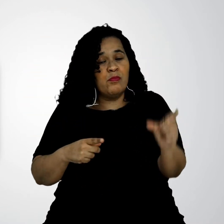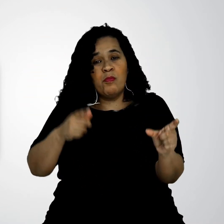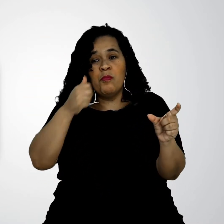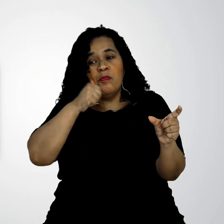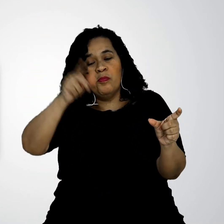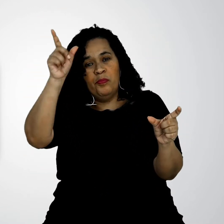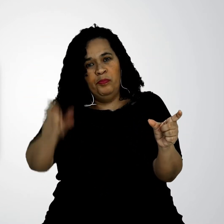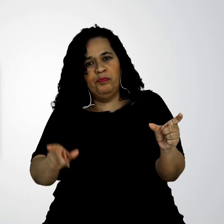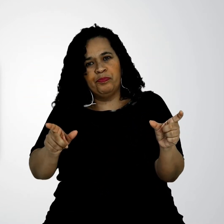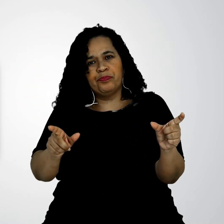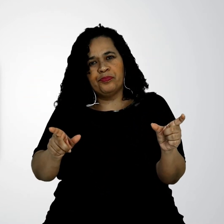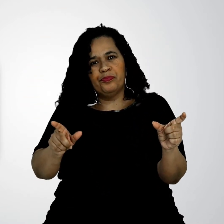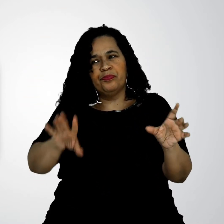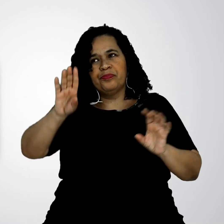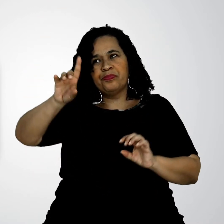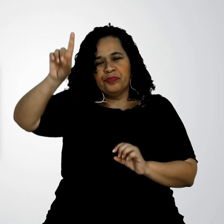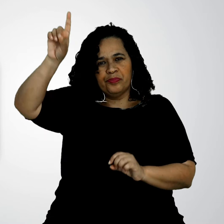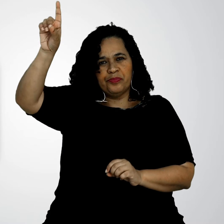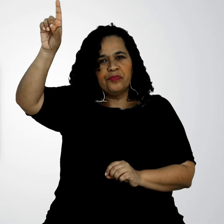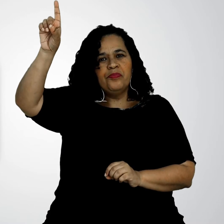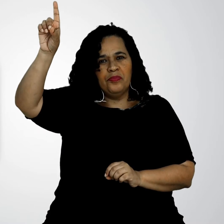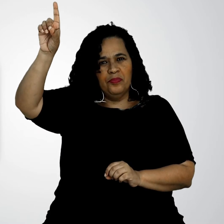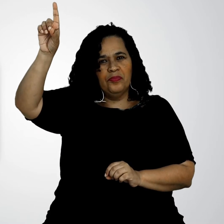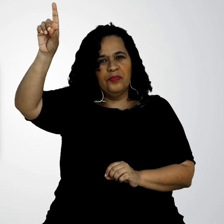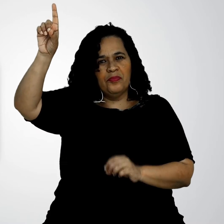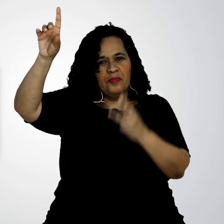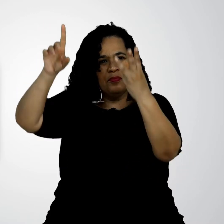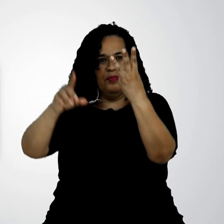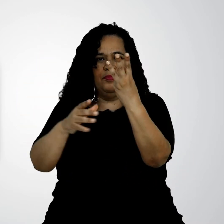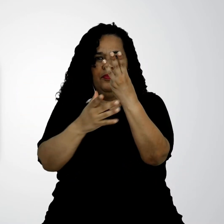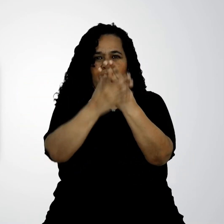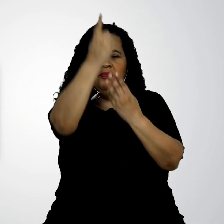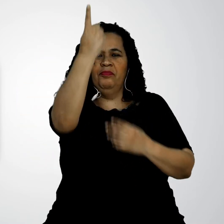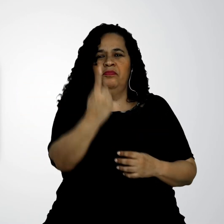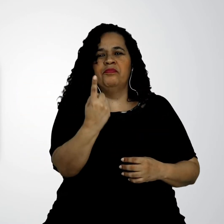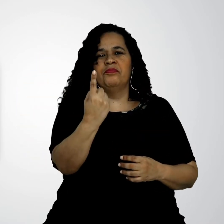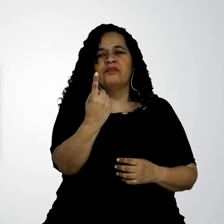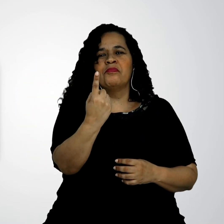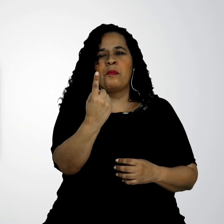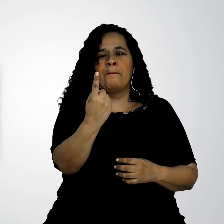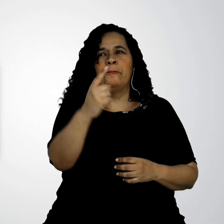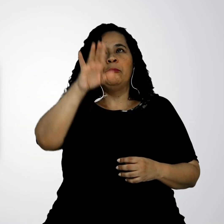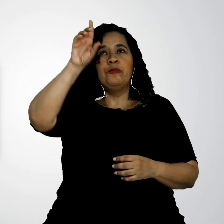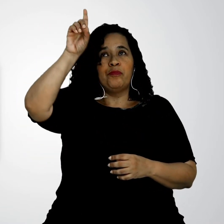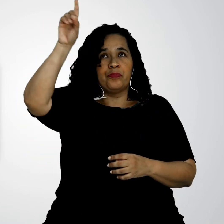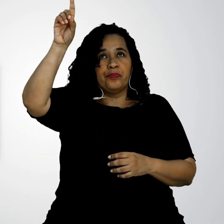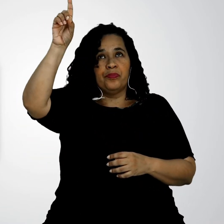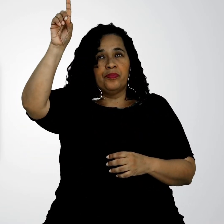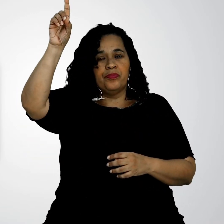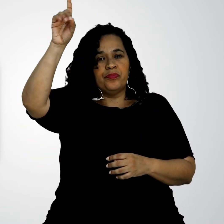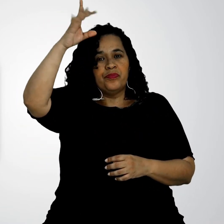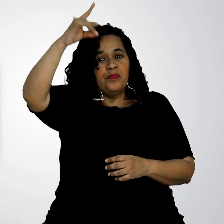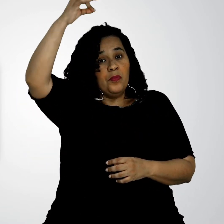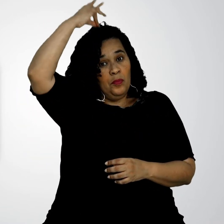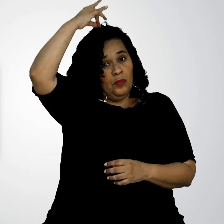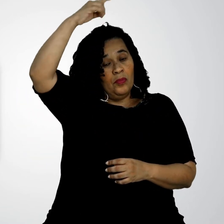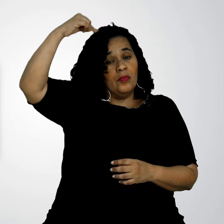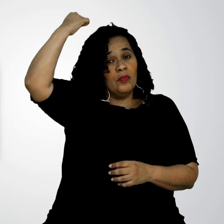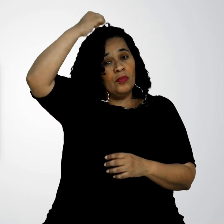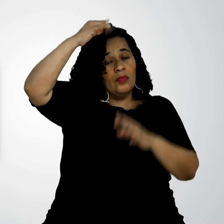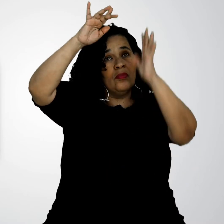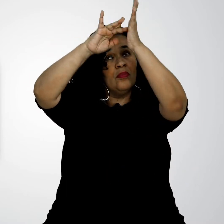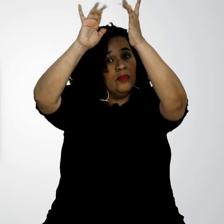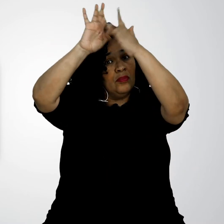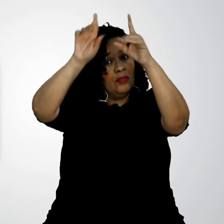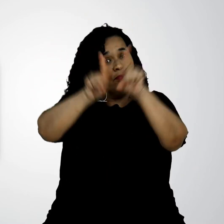Deus é uma comunidade, né? São 3 pessoas, a imagem de Deus em nós só pode ser refletida quando ele cria as